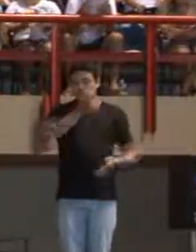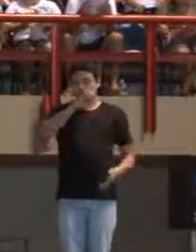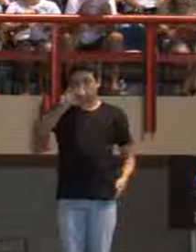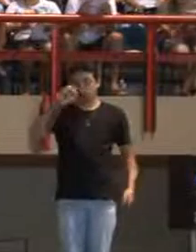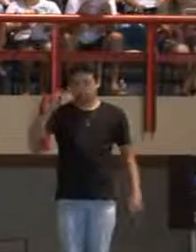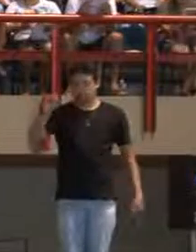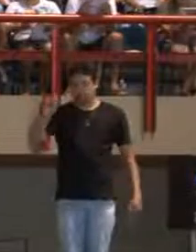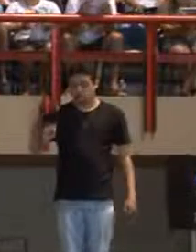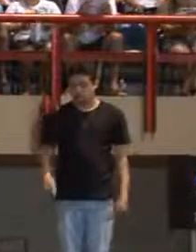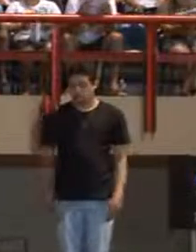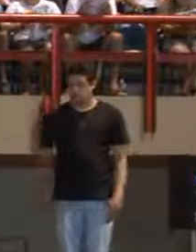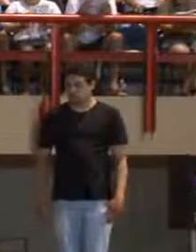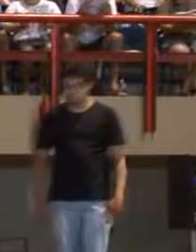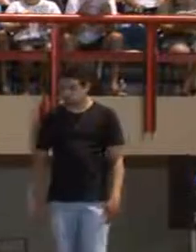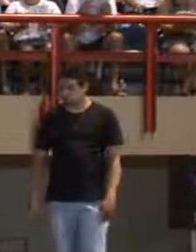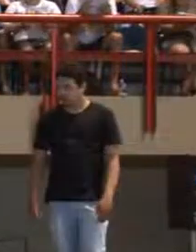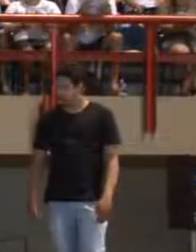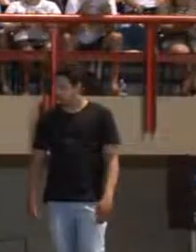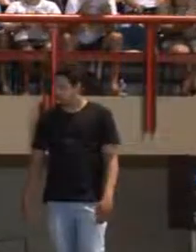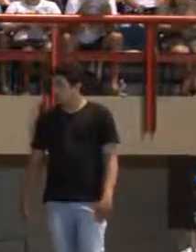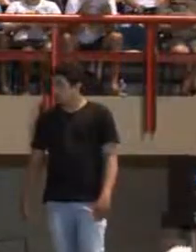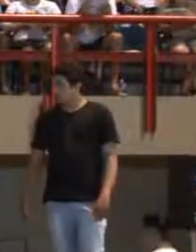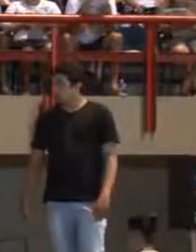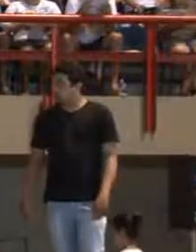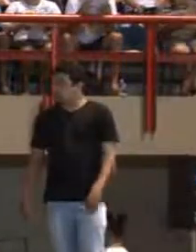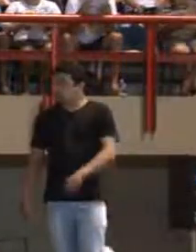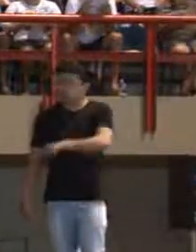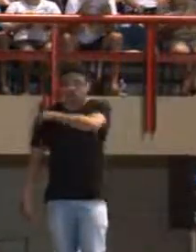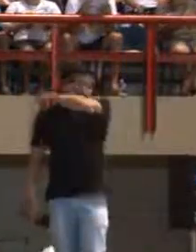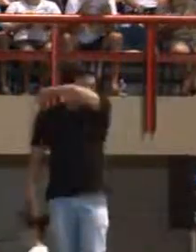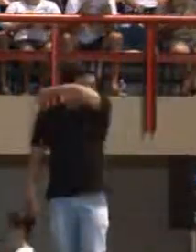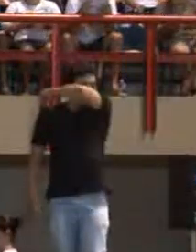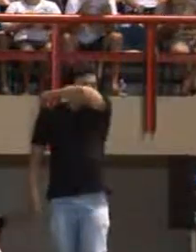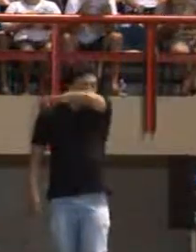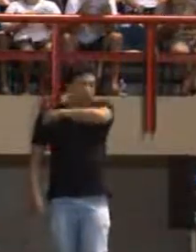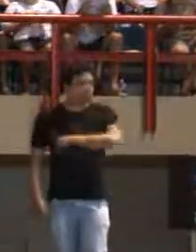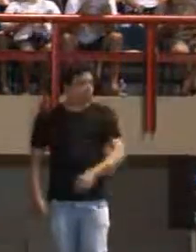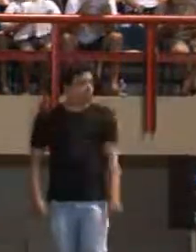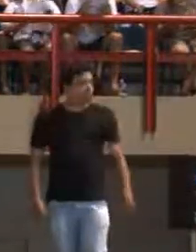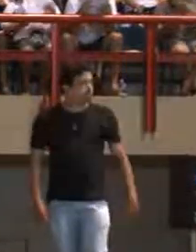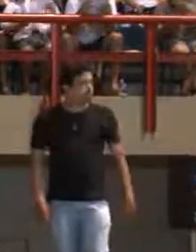108. É 108? É, 108, por favor.